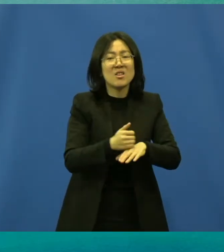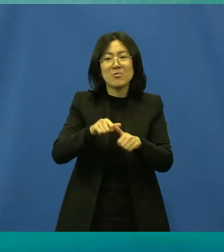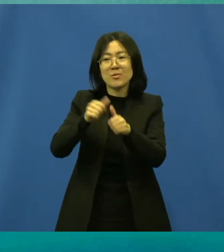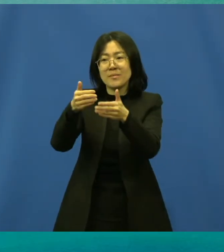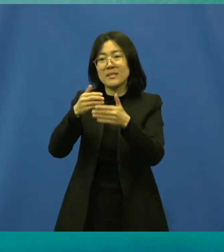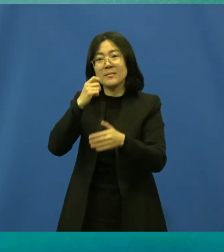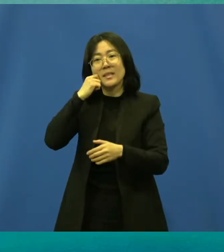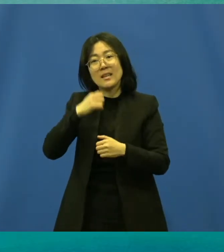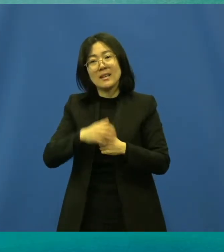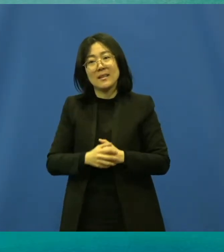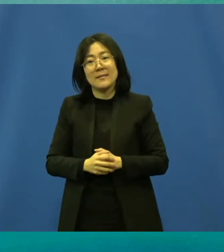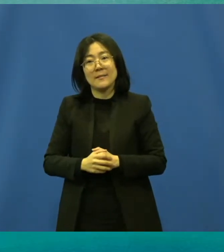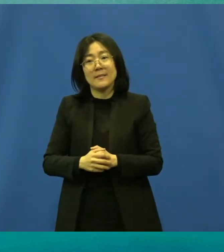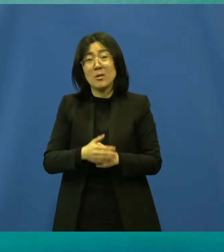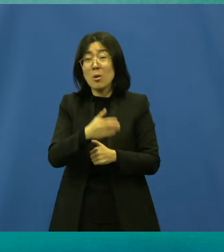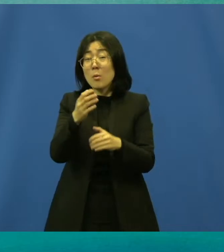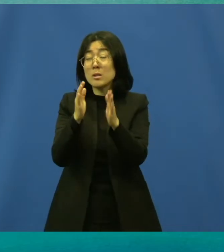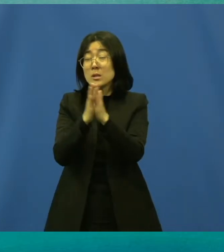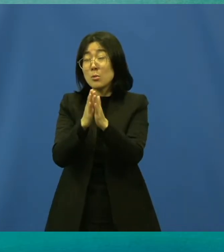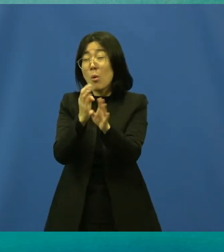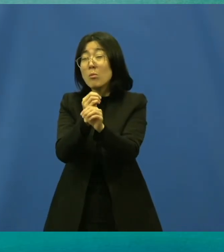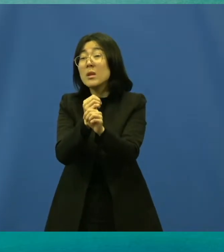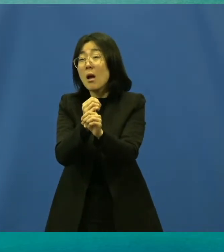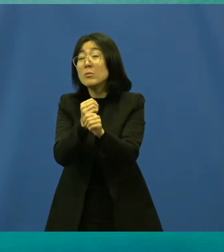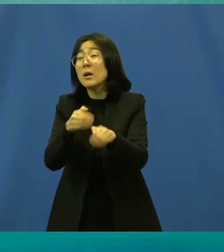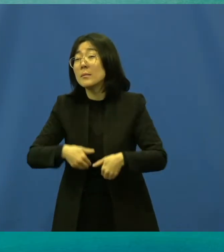여러분, 언제 기도해야 합니까?